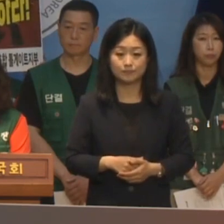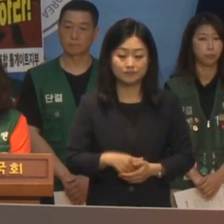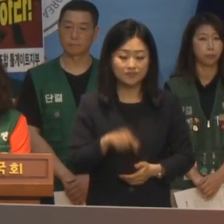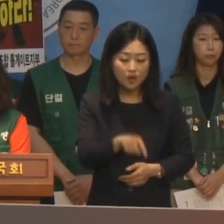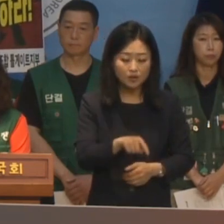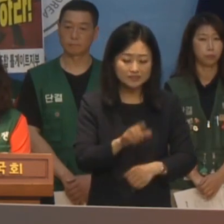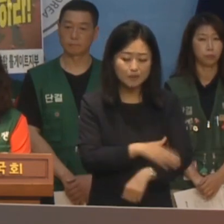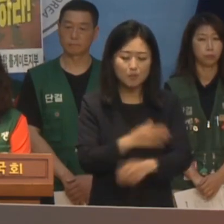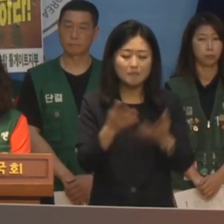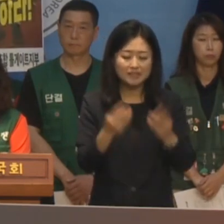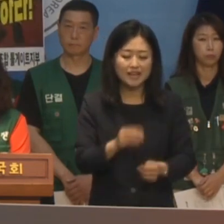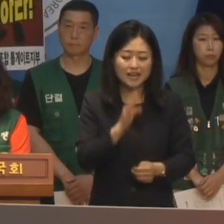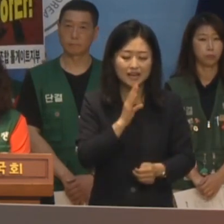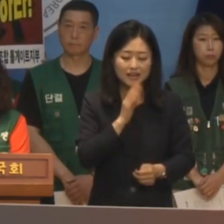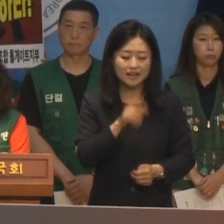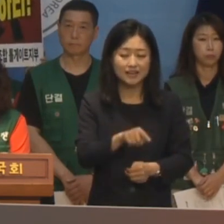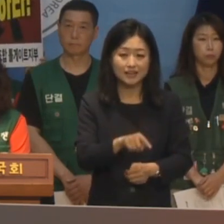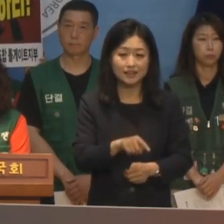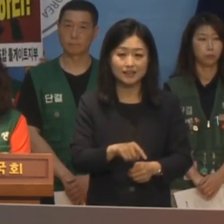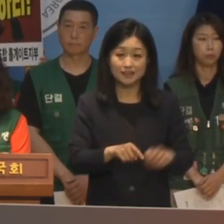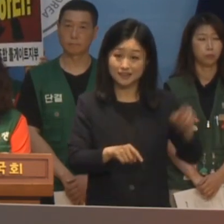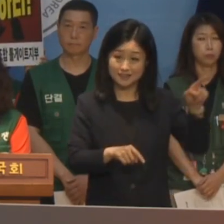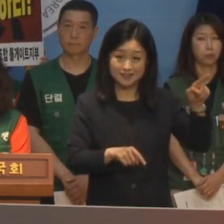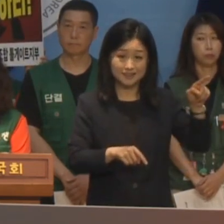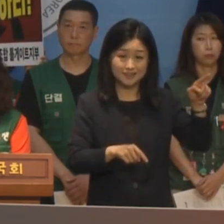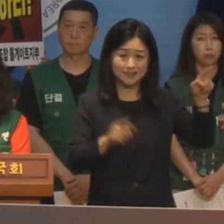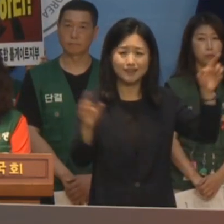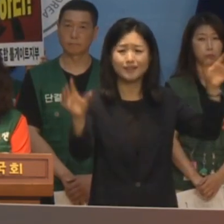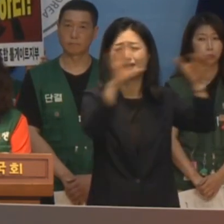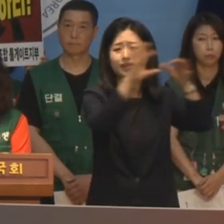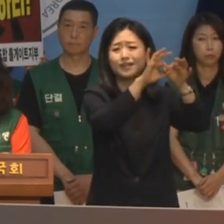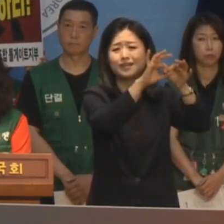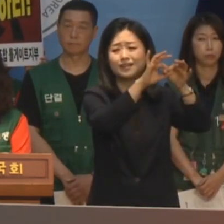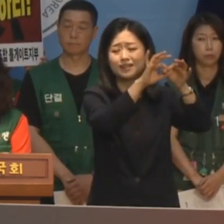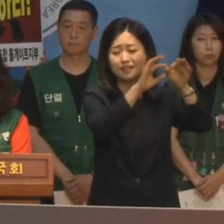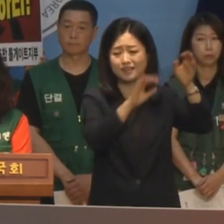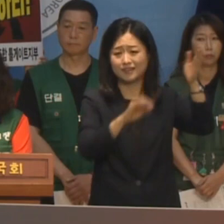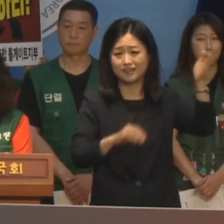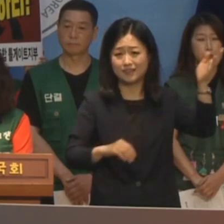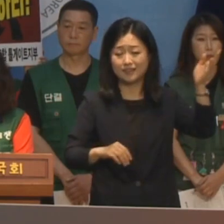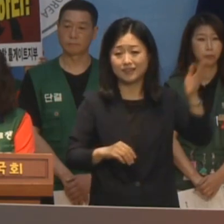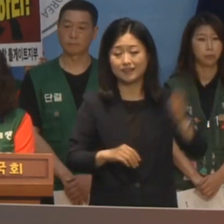너희가 잘못한 게 맞지 않냐며 가해자인 관리자 편을 들었습니다.